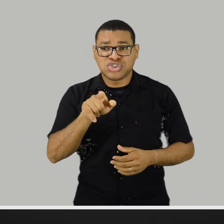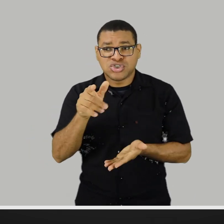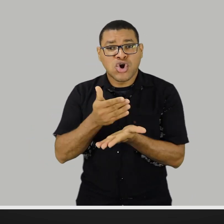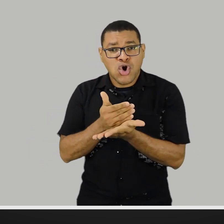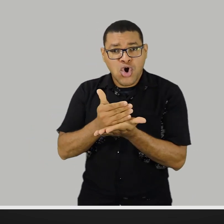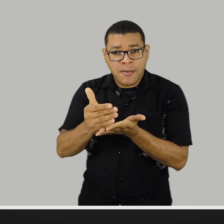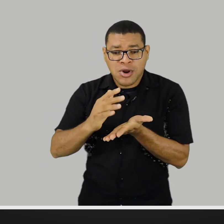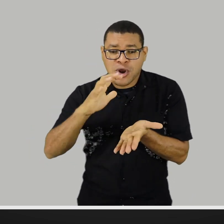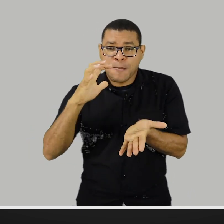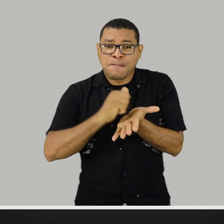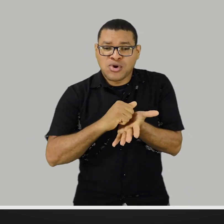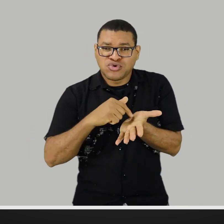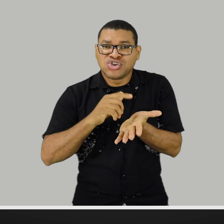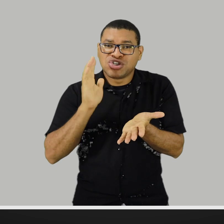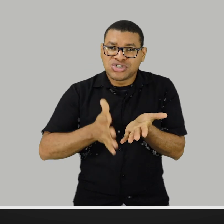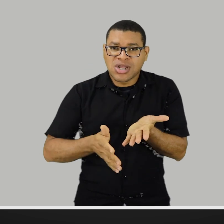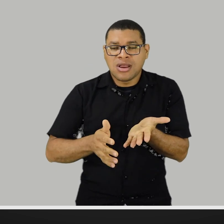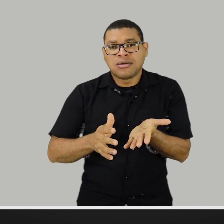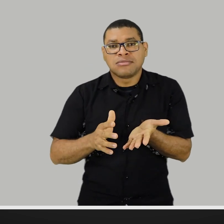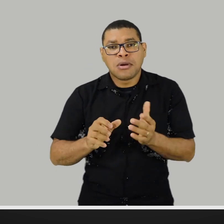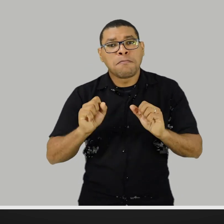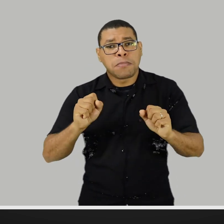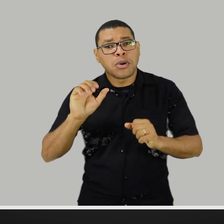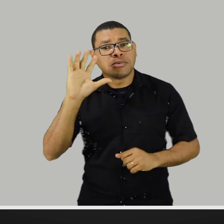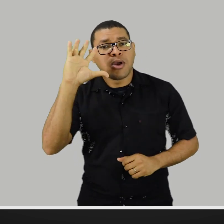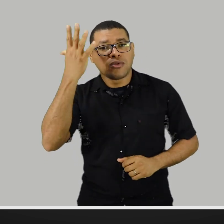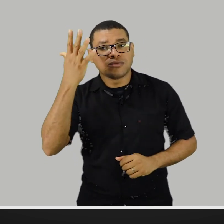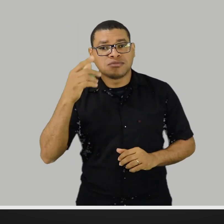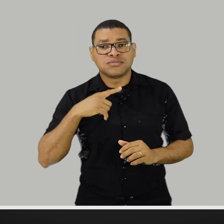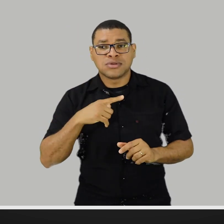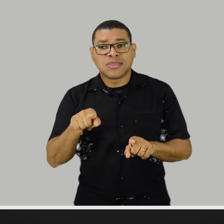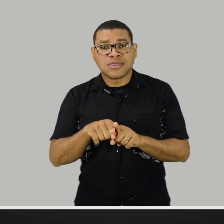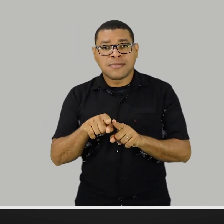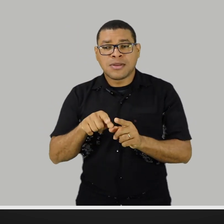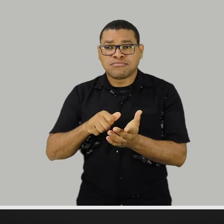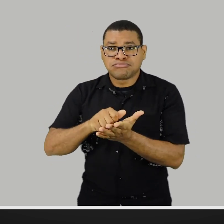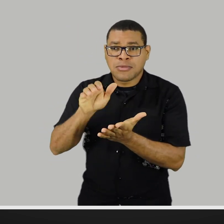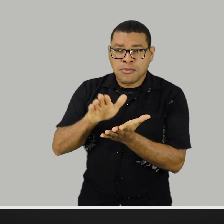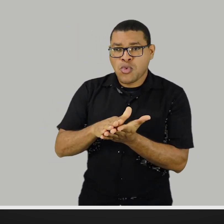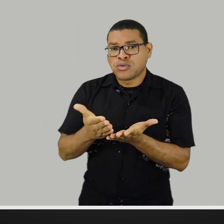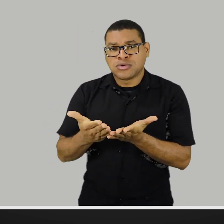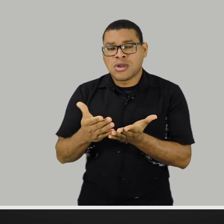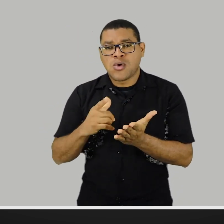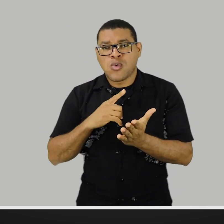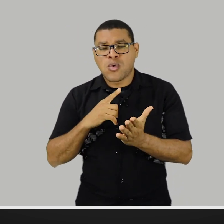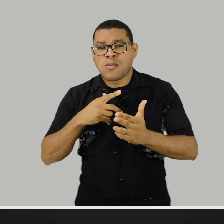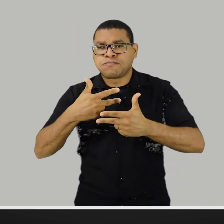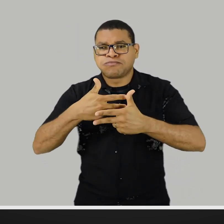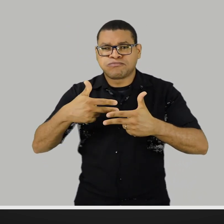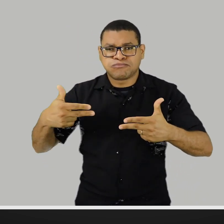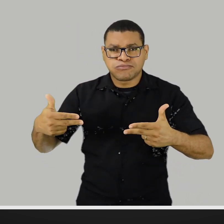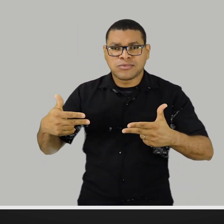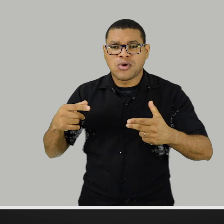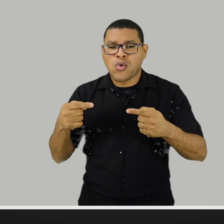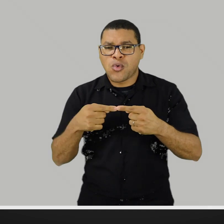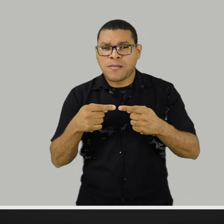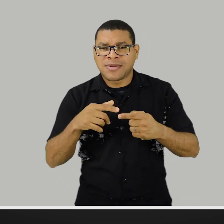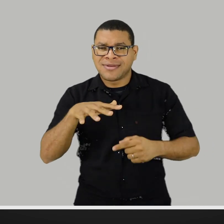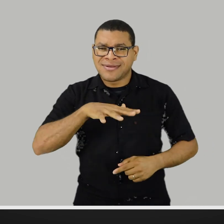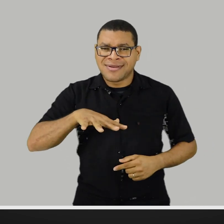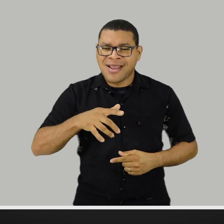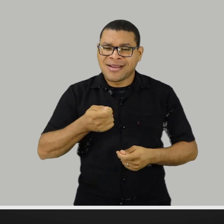mesmo depois de matriculado estando sujeito à aplicação das penalidades legais nas esferas administrativa